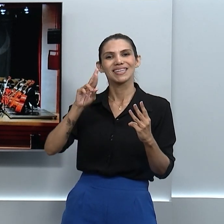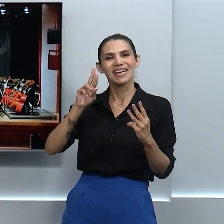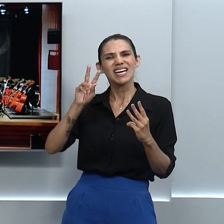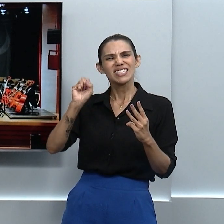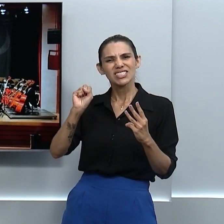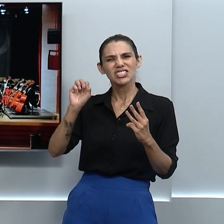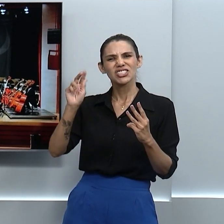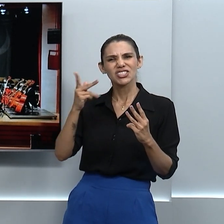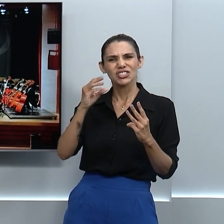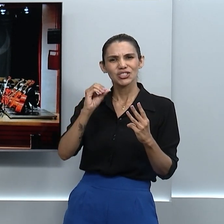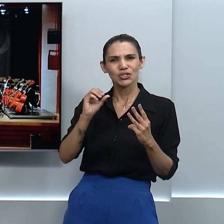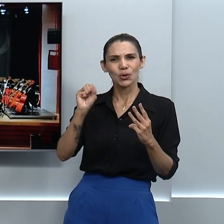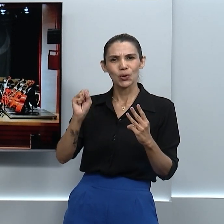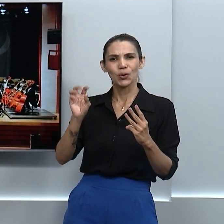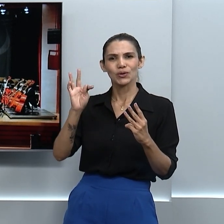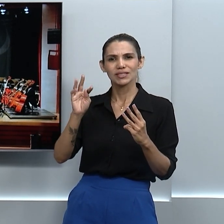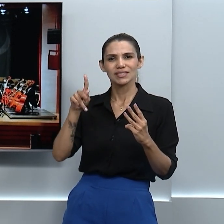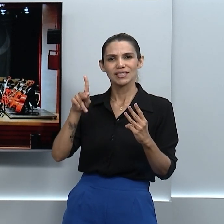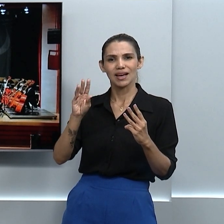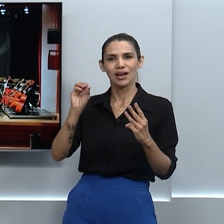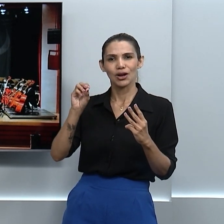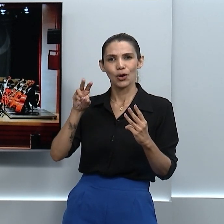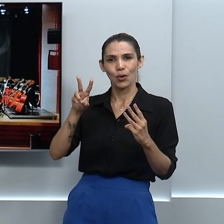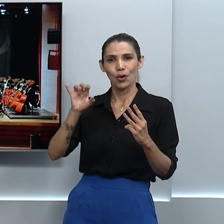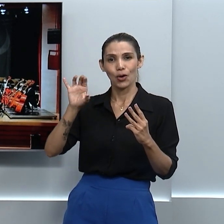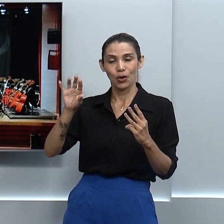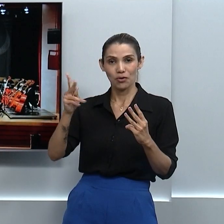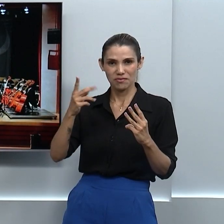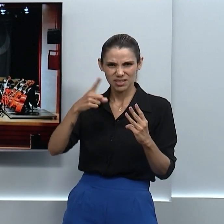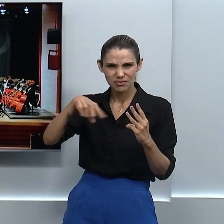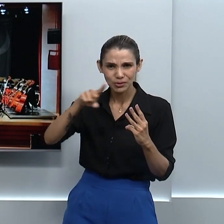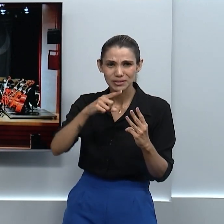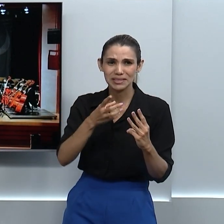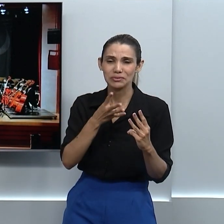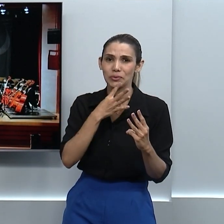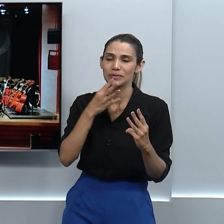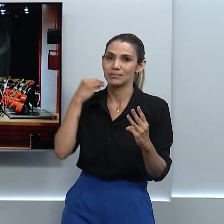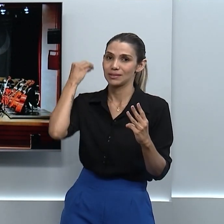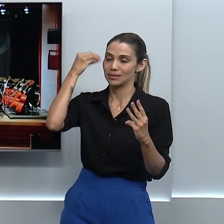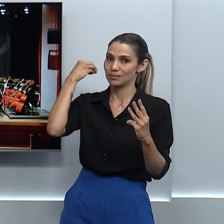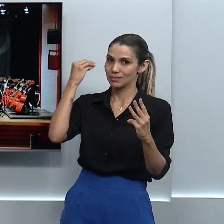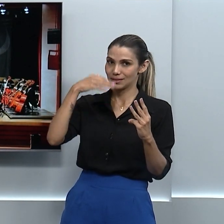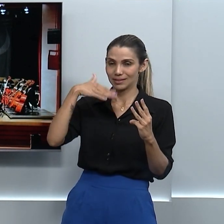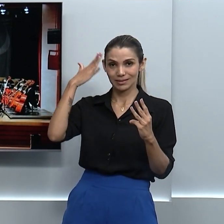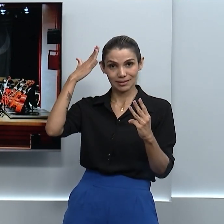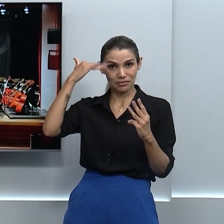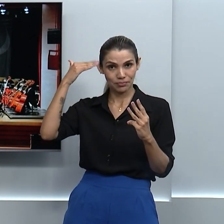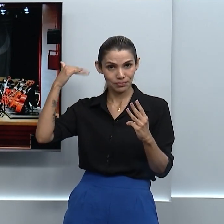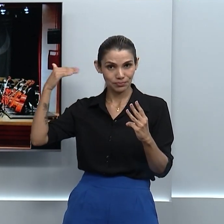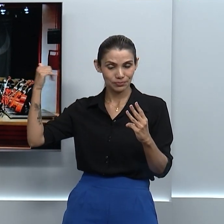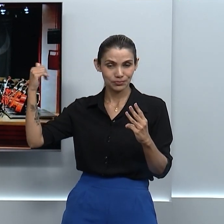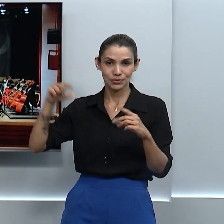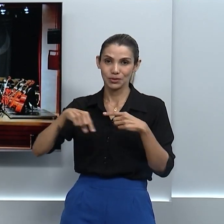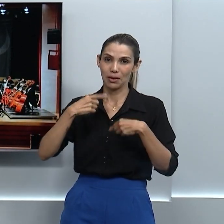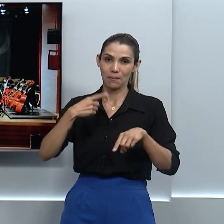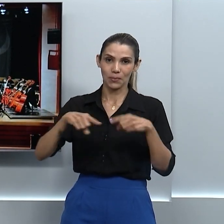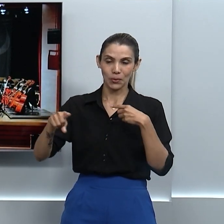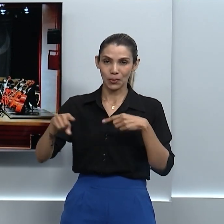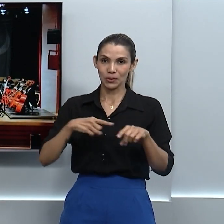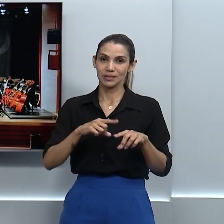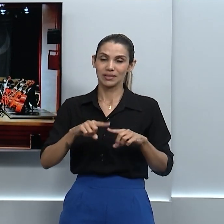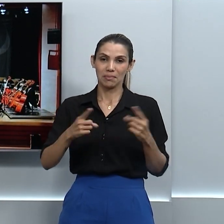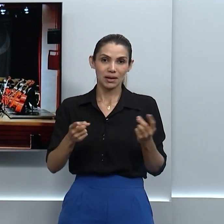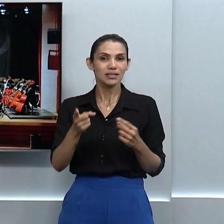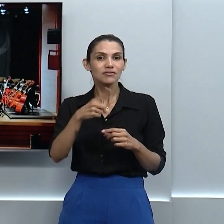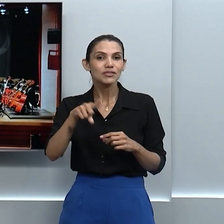Shostakovich. Acho que é assim que se fala, viu? Se você é conhecedor de música clássica, me perdoe. Bom, se você não é conhecedor de música clássica, mas quer descobrir um